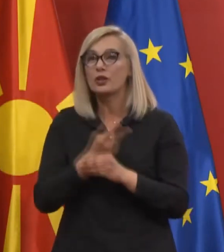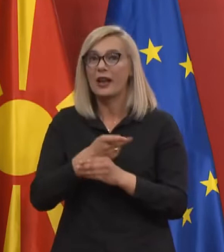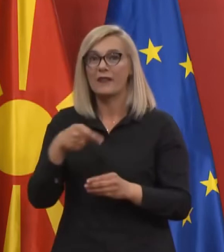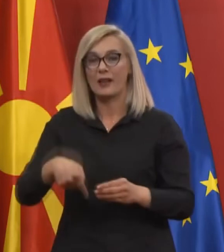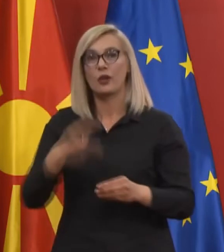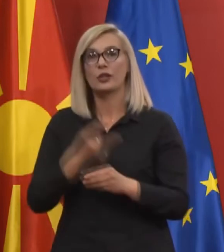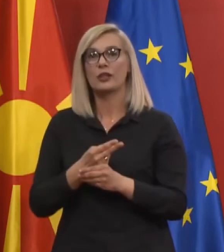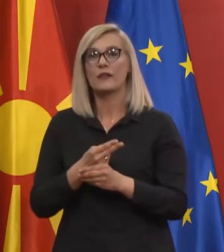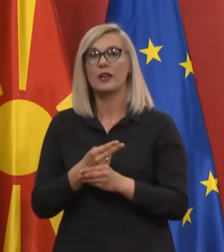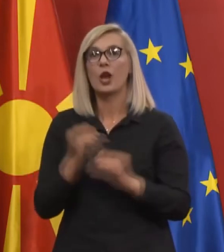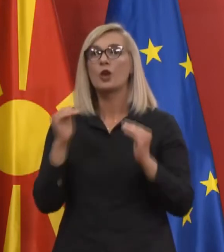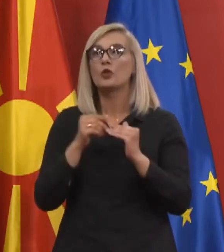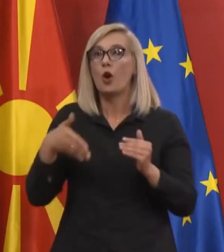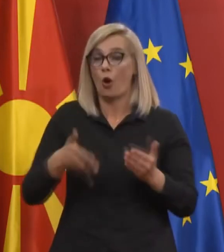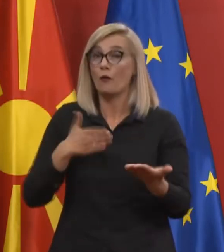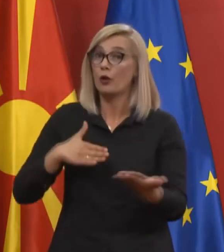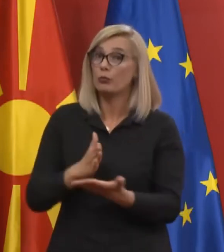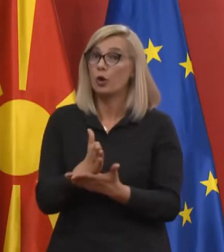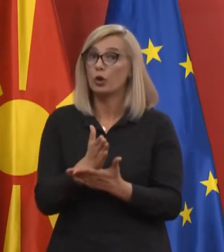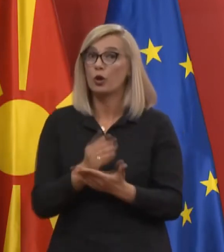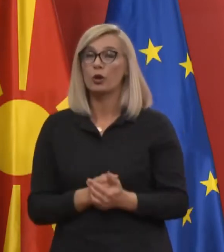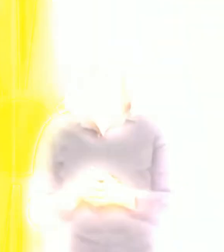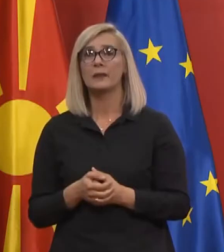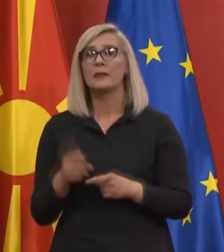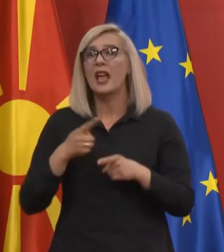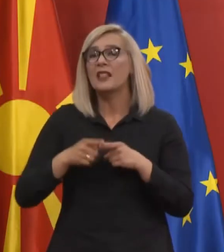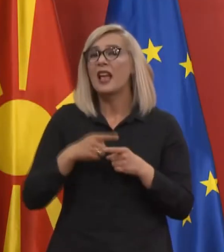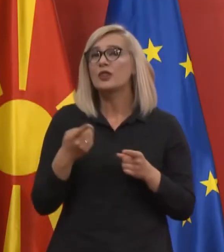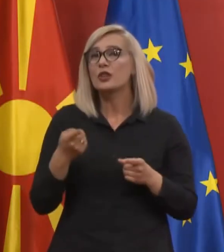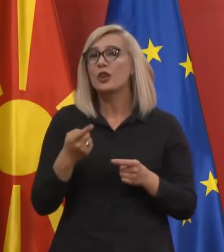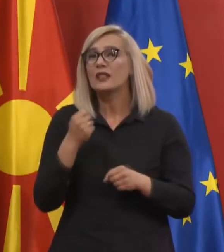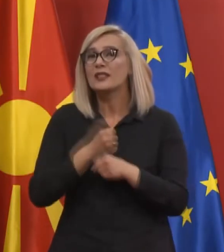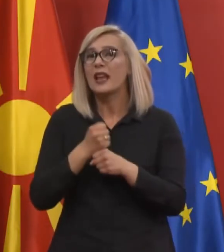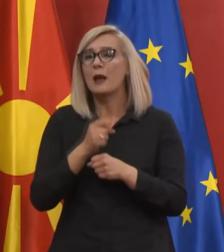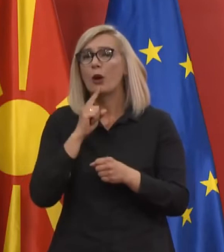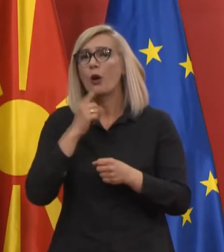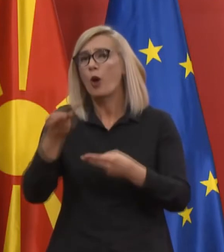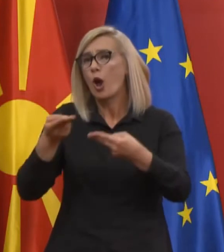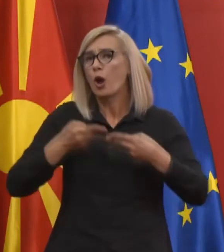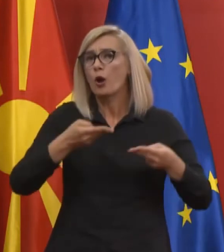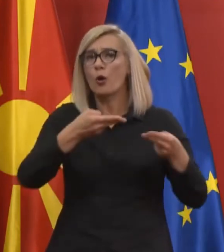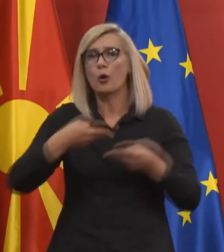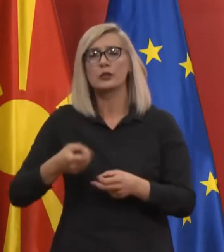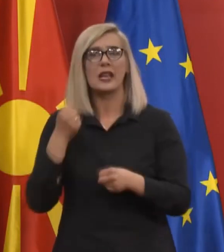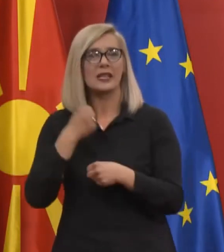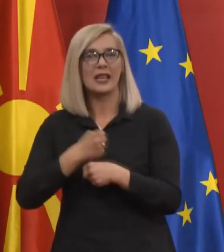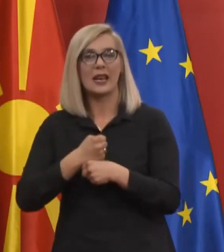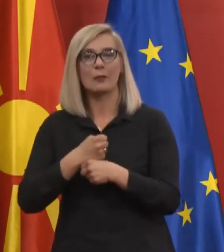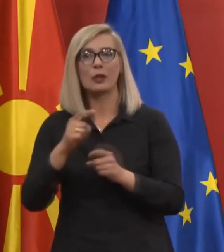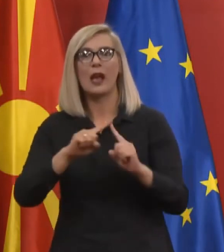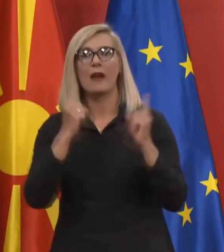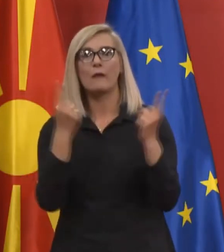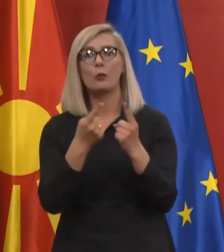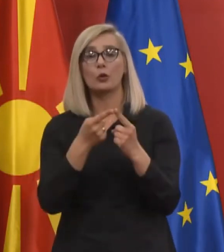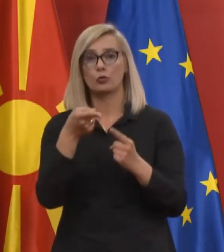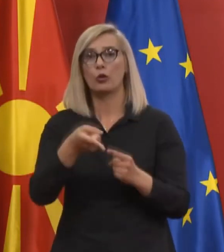hyrjen e qytetarëve të Maqedonisë në vendin tonë, si për mënyrën se si të punojnë me vizitorë dhe me